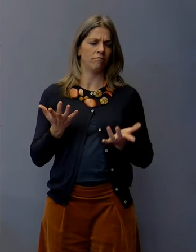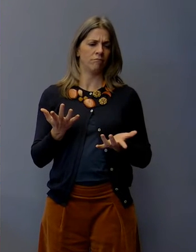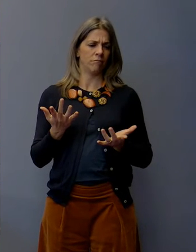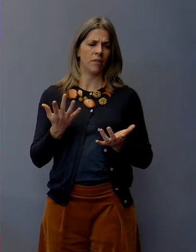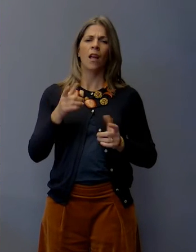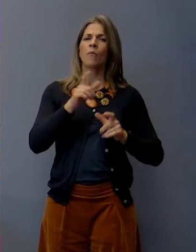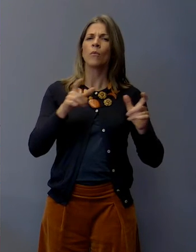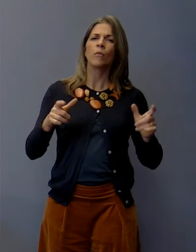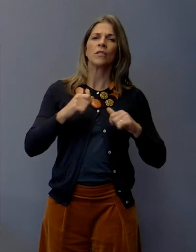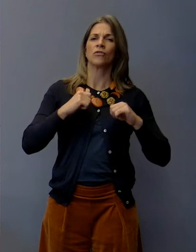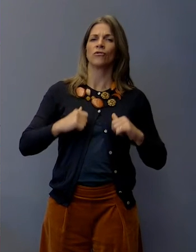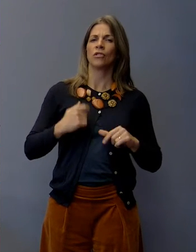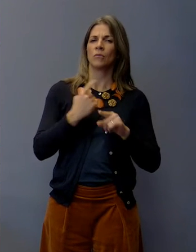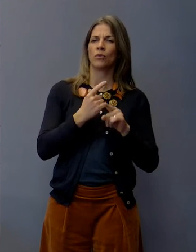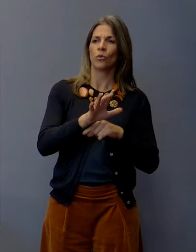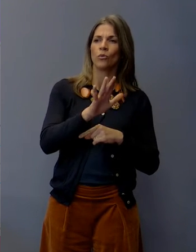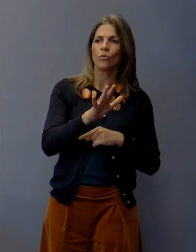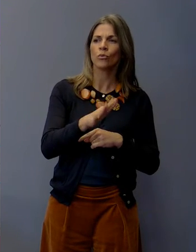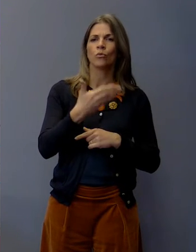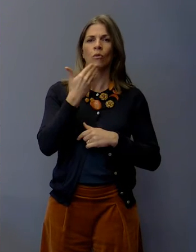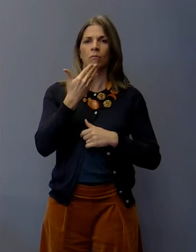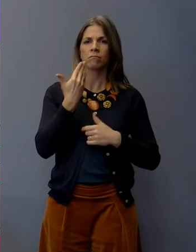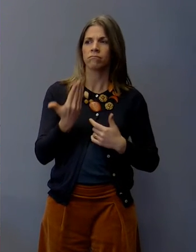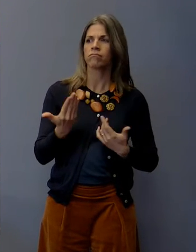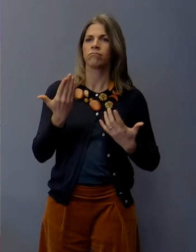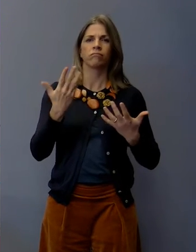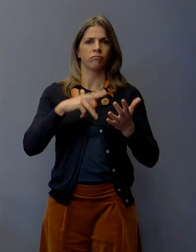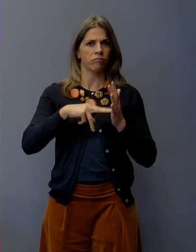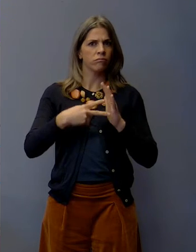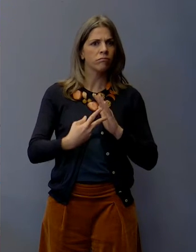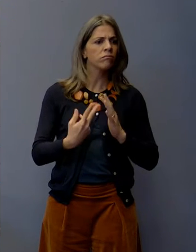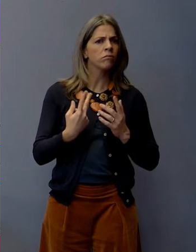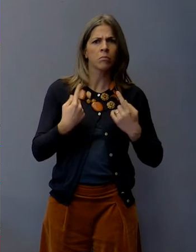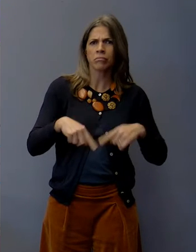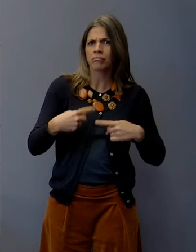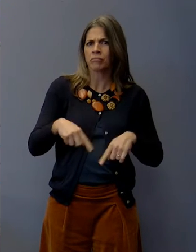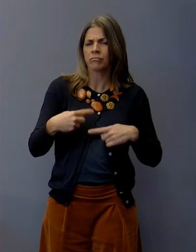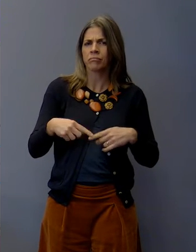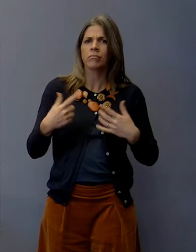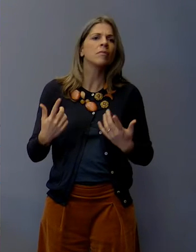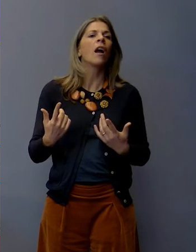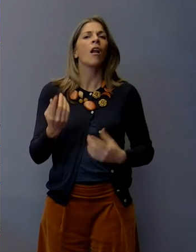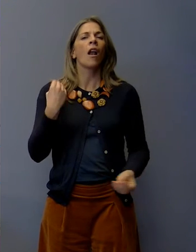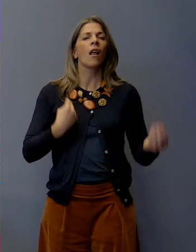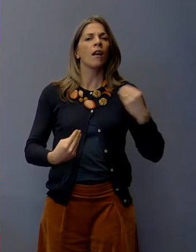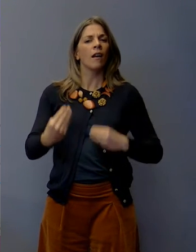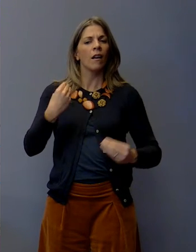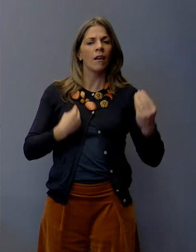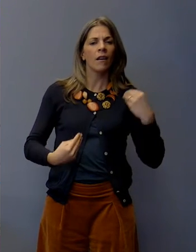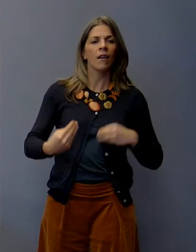quanto prima che tutte le istanze che non troveranno risposta a livello municipale